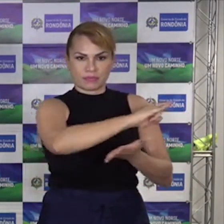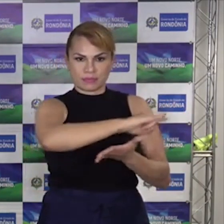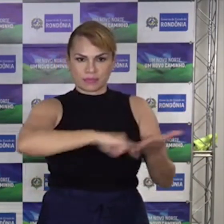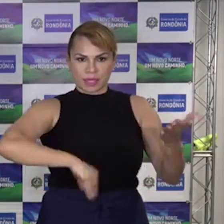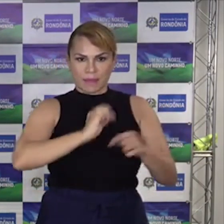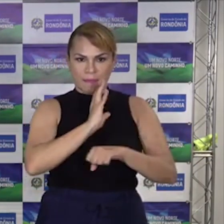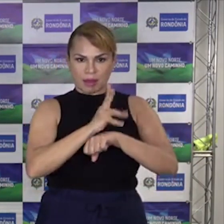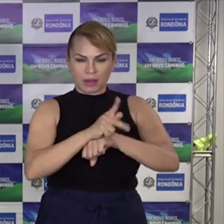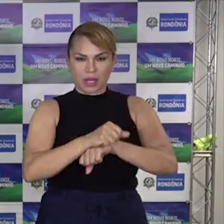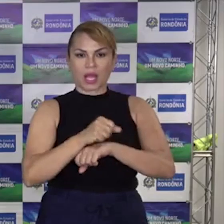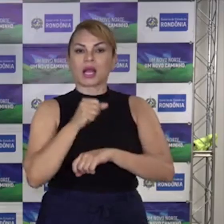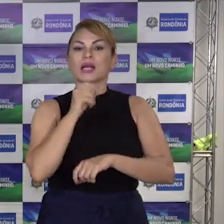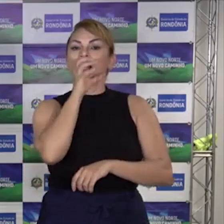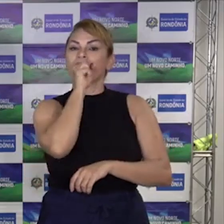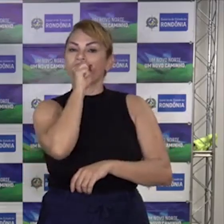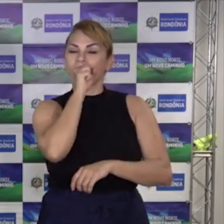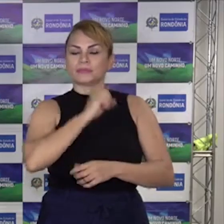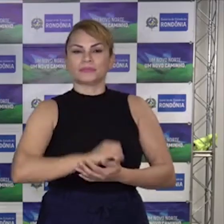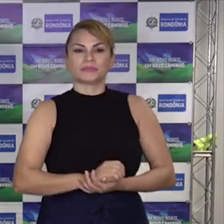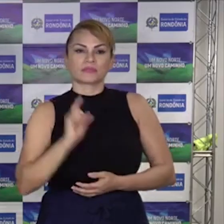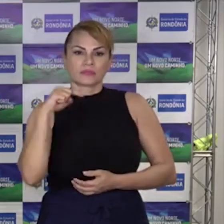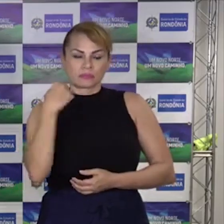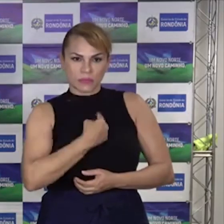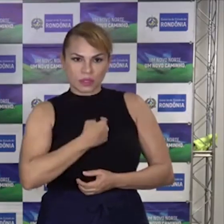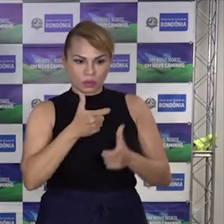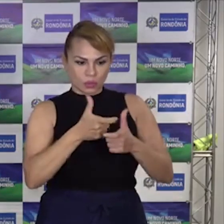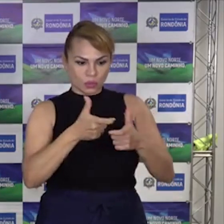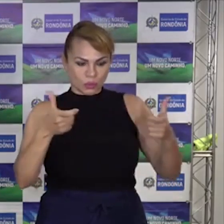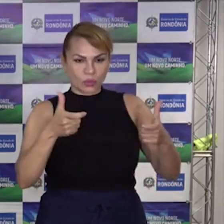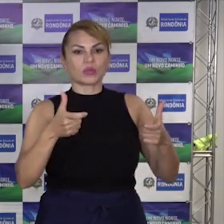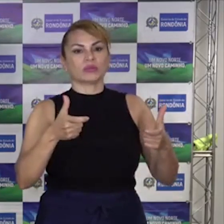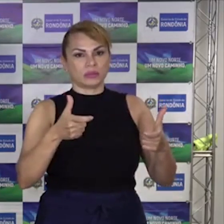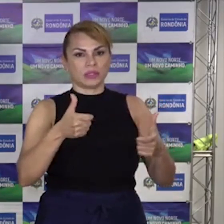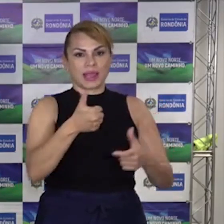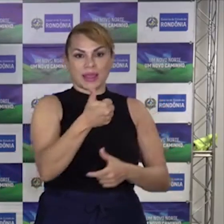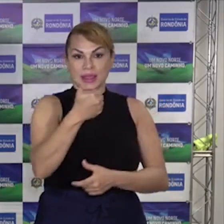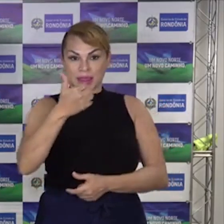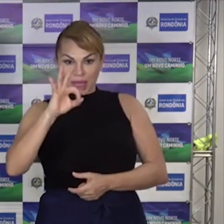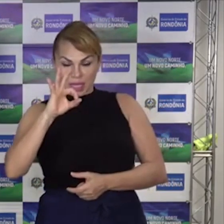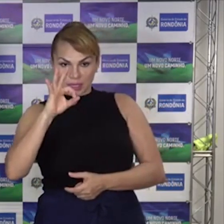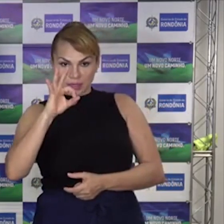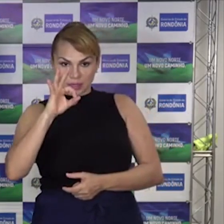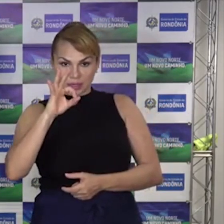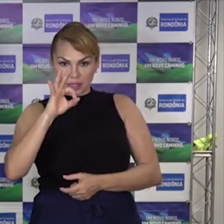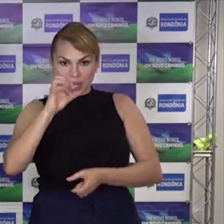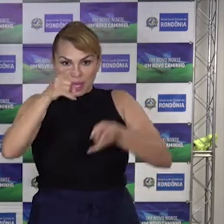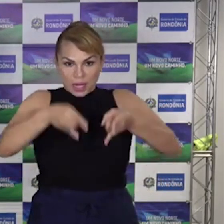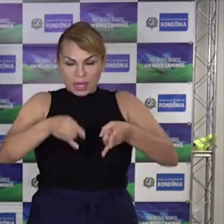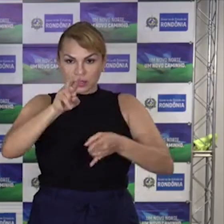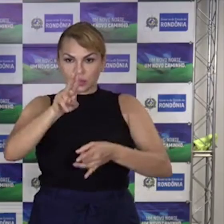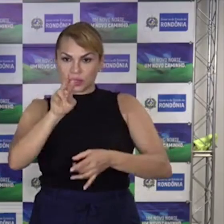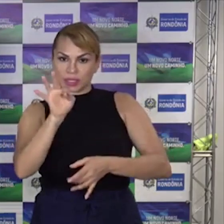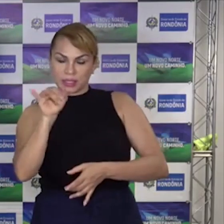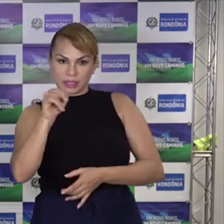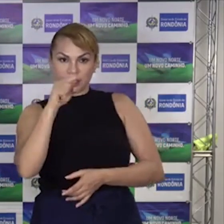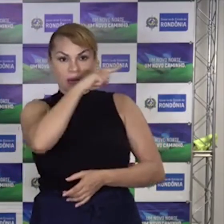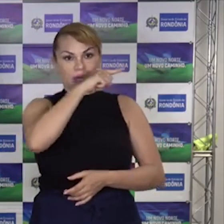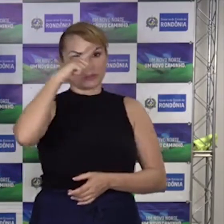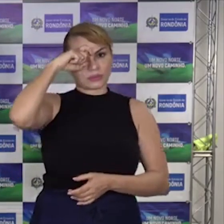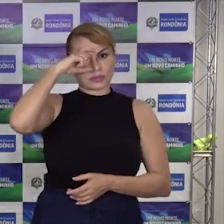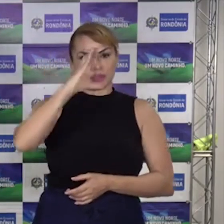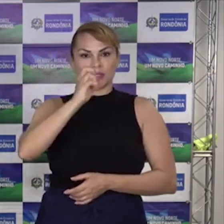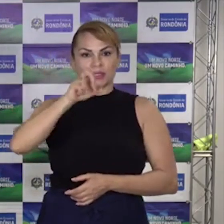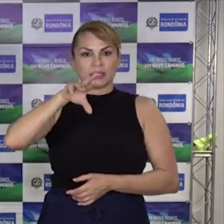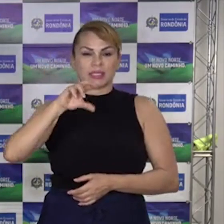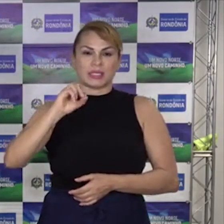na madrugada de sábado nós aumentamos ainda 10 leites no sábado no